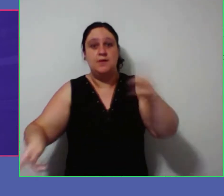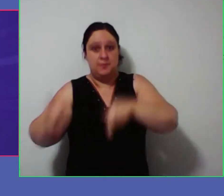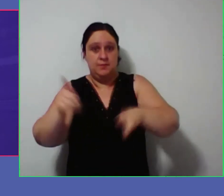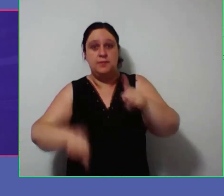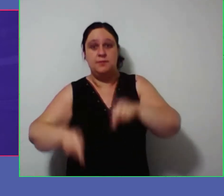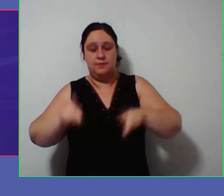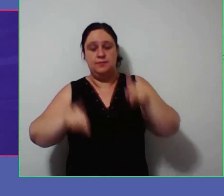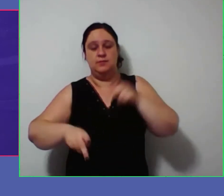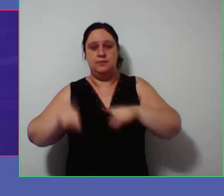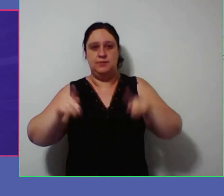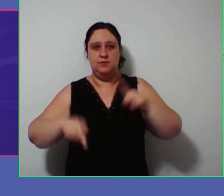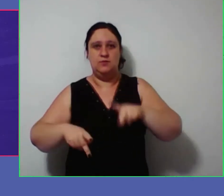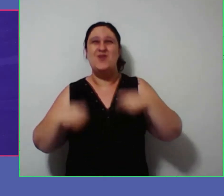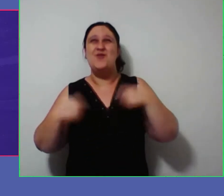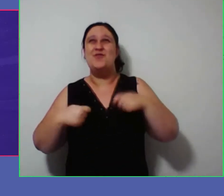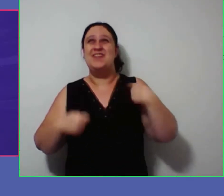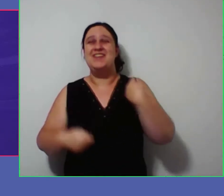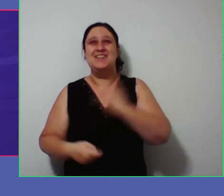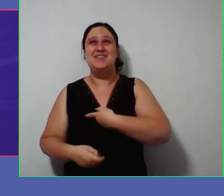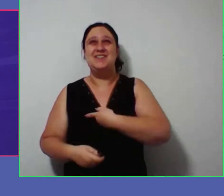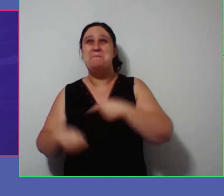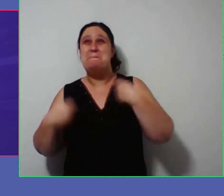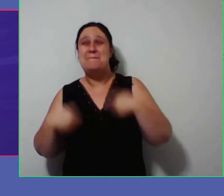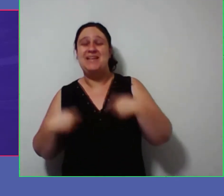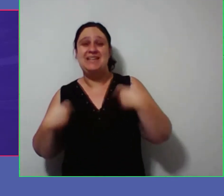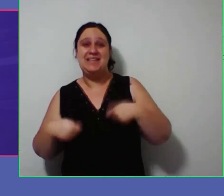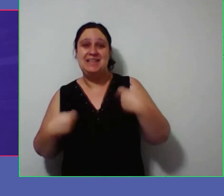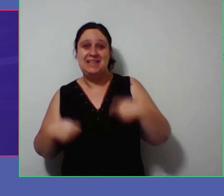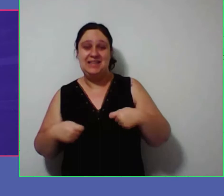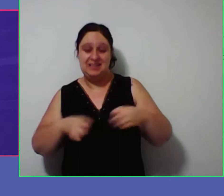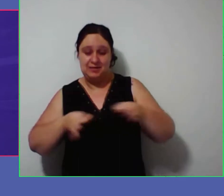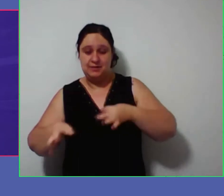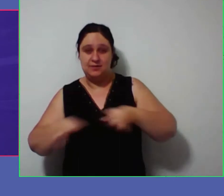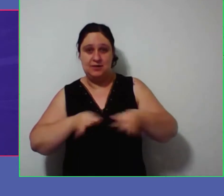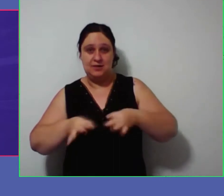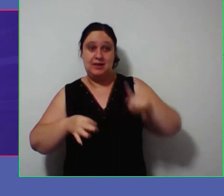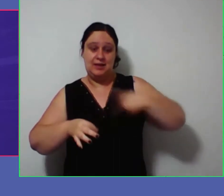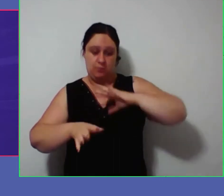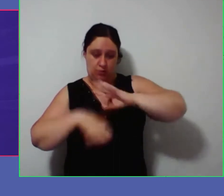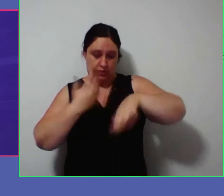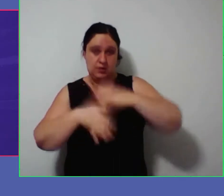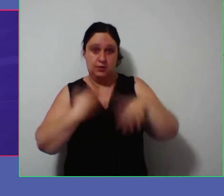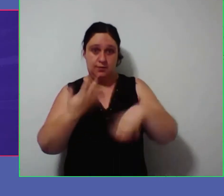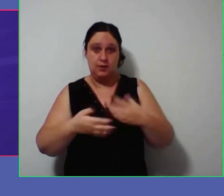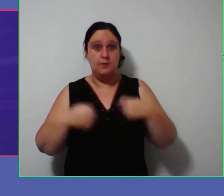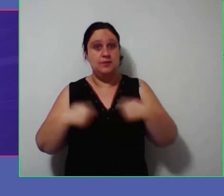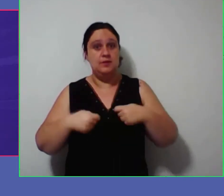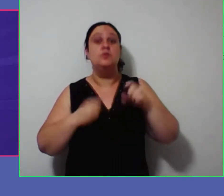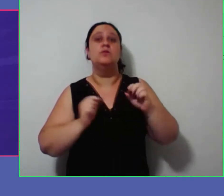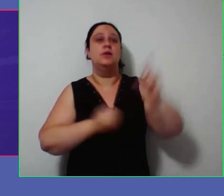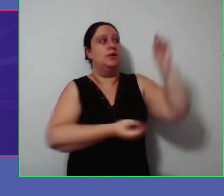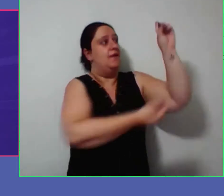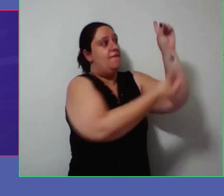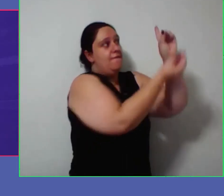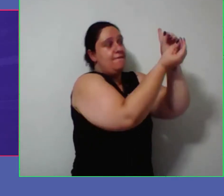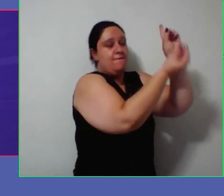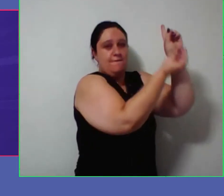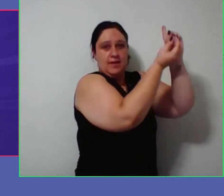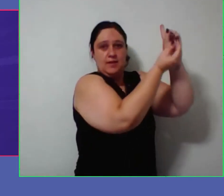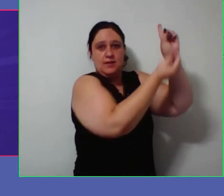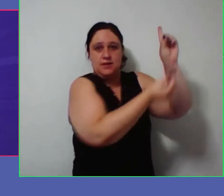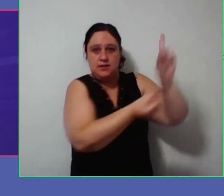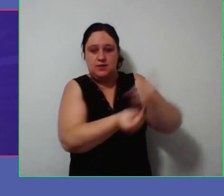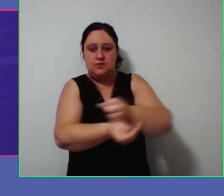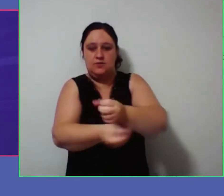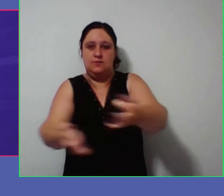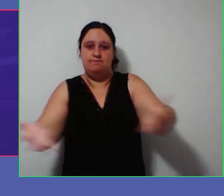depois da rebelião, depois da queda, é da vida de Deus. E a vida de Deus é que estabelece o